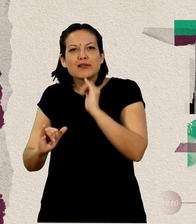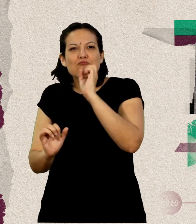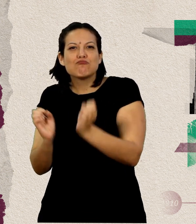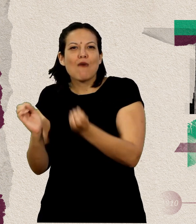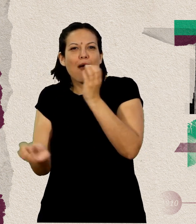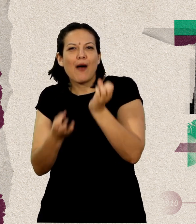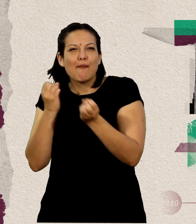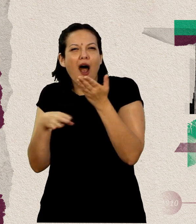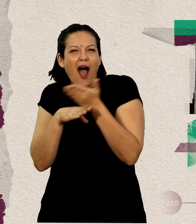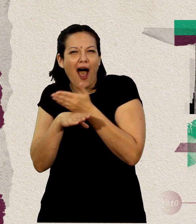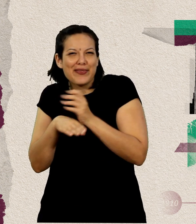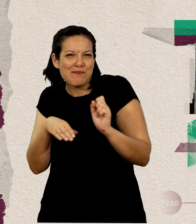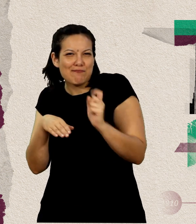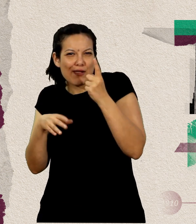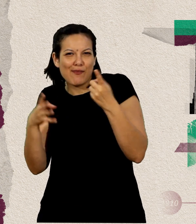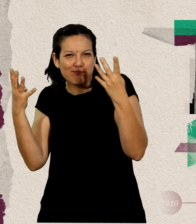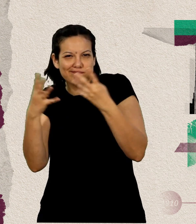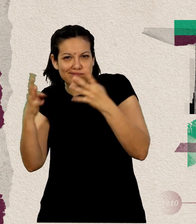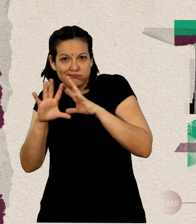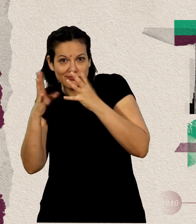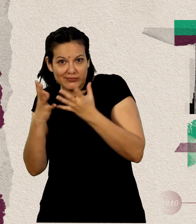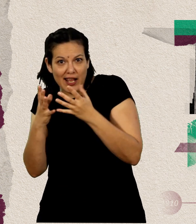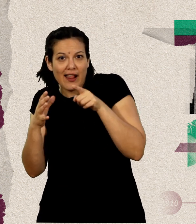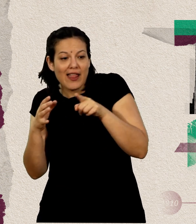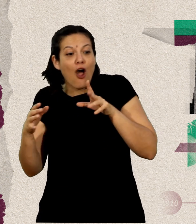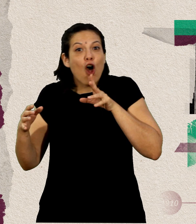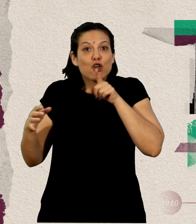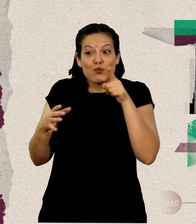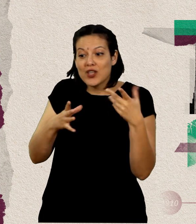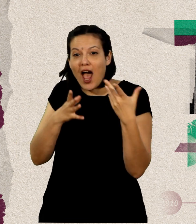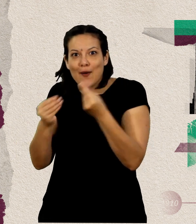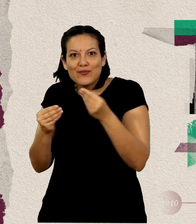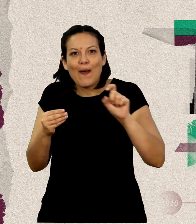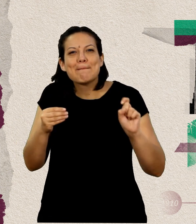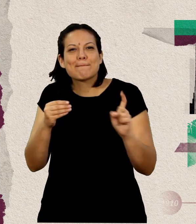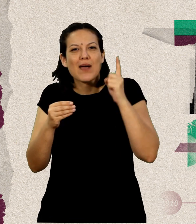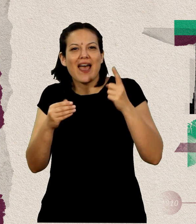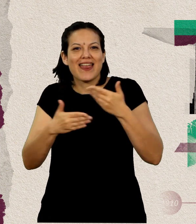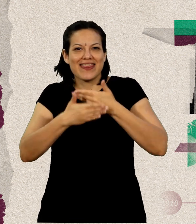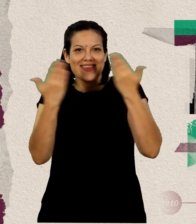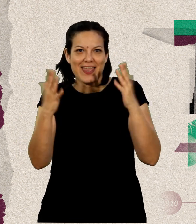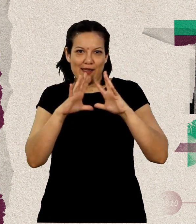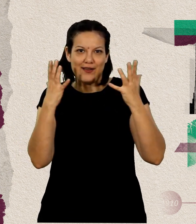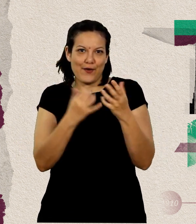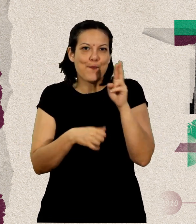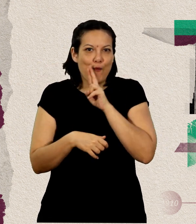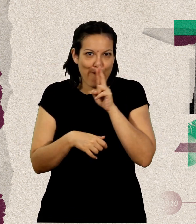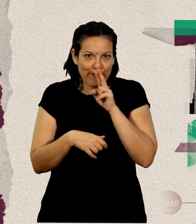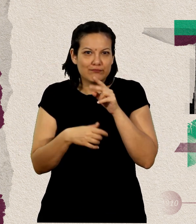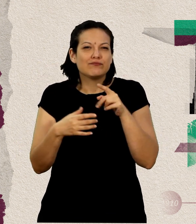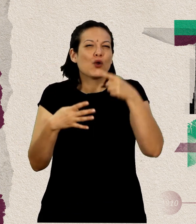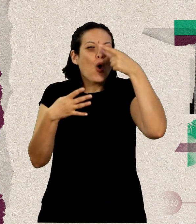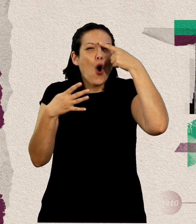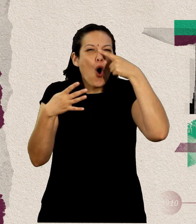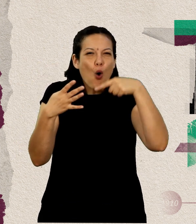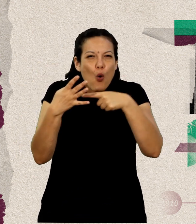surgiendo en vísperas de la Primera Guerra Mundial, en Rusia celebraron su primer Día Internacional de la Mujer el último